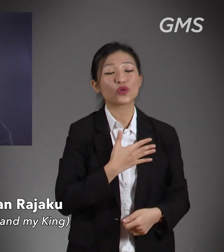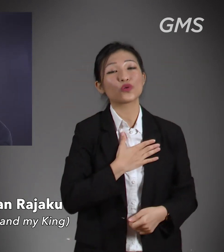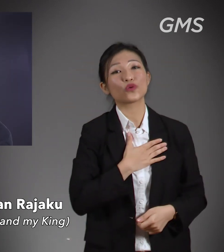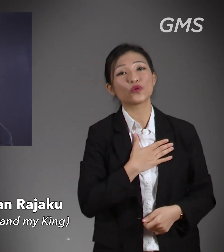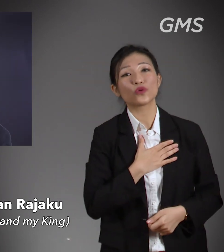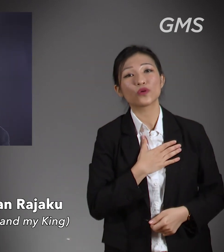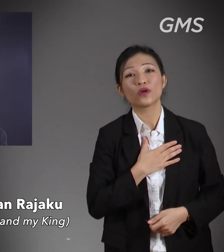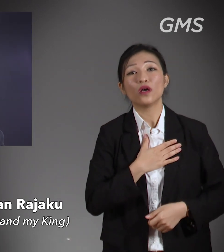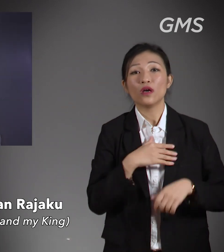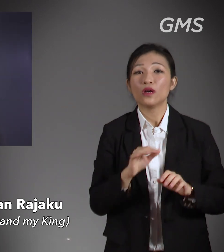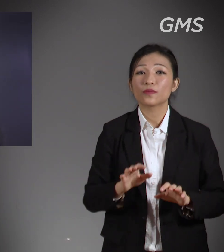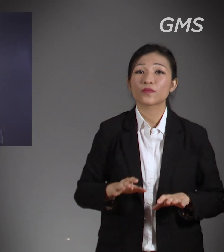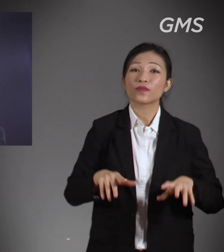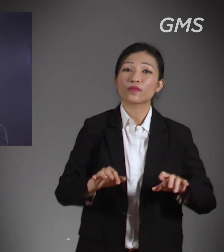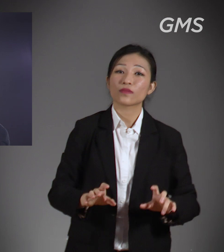rajaku.